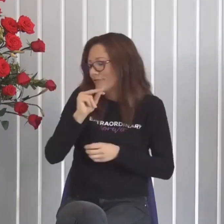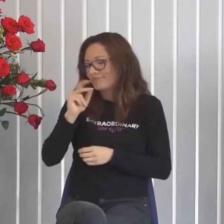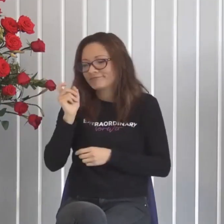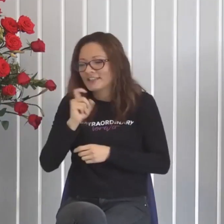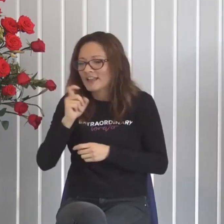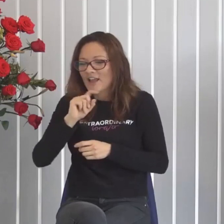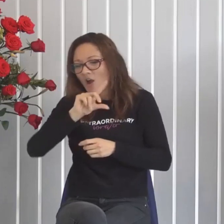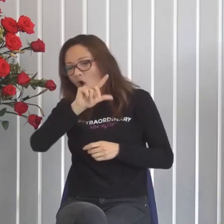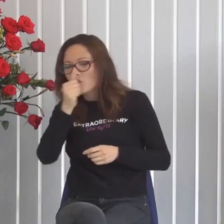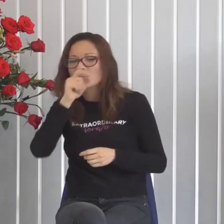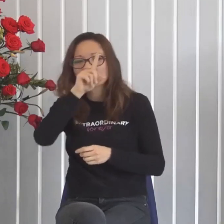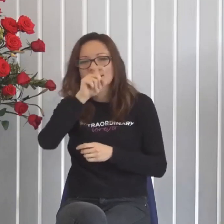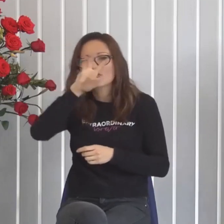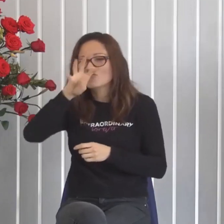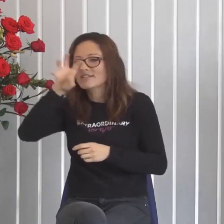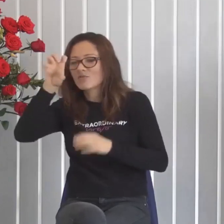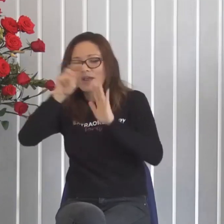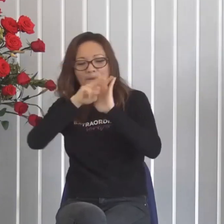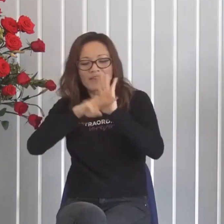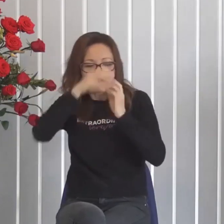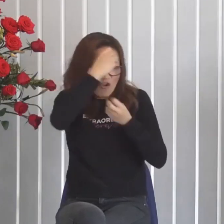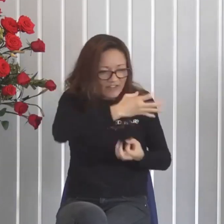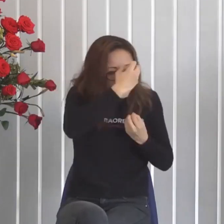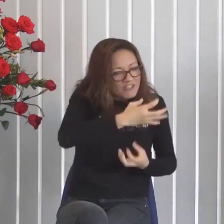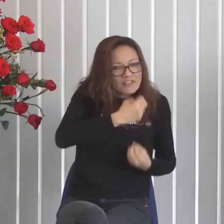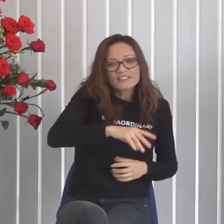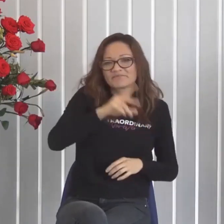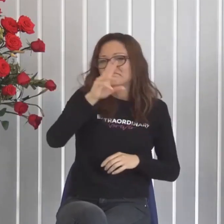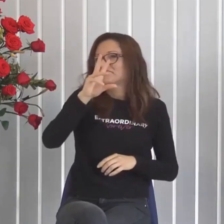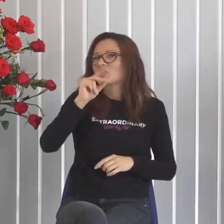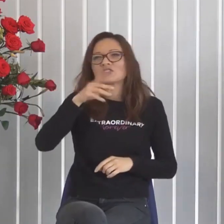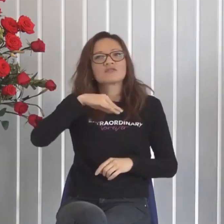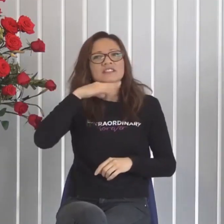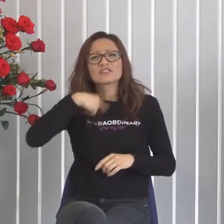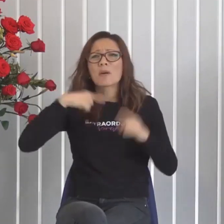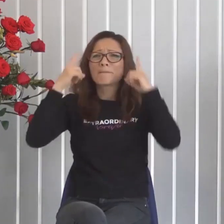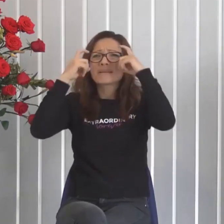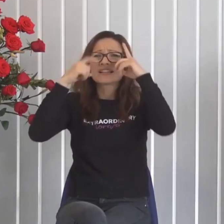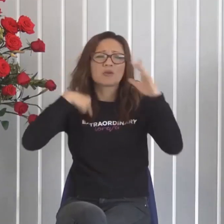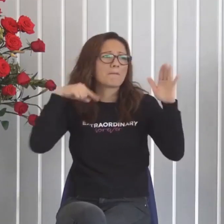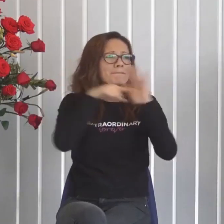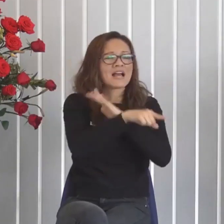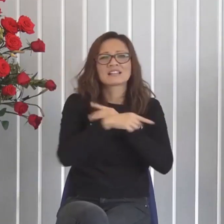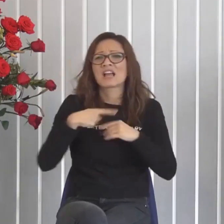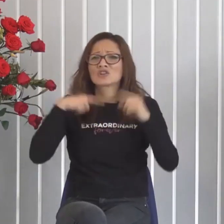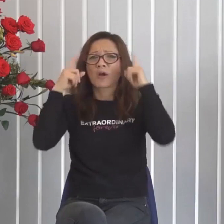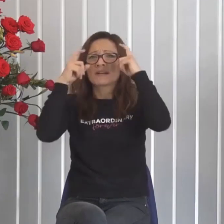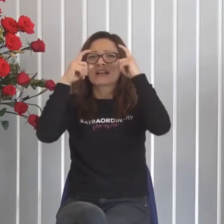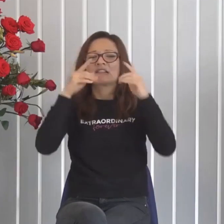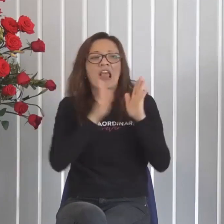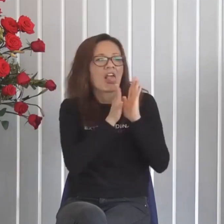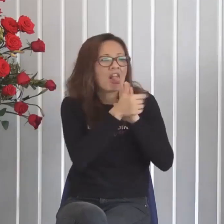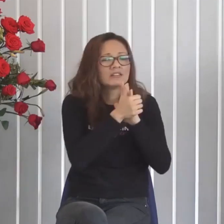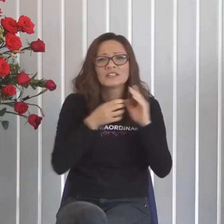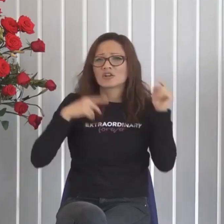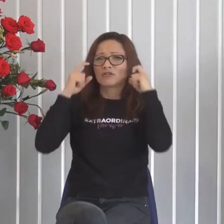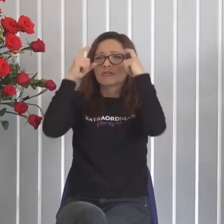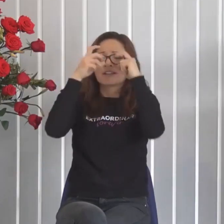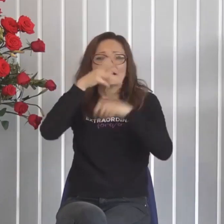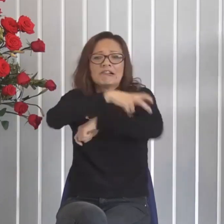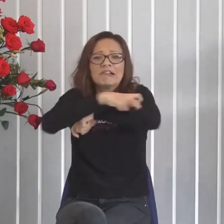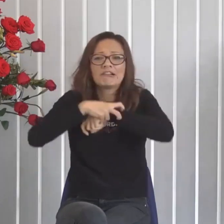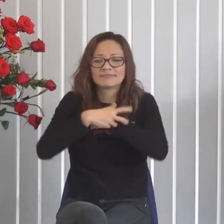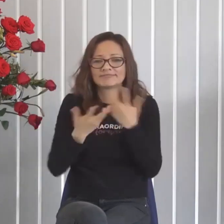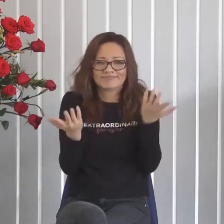ni siquiera eso les alcanzaría. Porque no ve que usted pensando ya es asesino, pensando ya es fornicario, pensando ya es